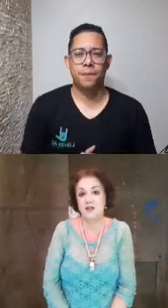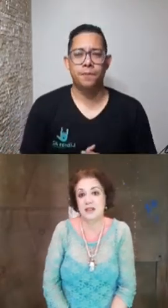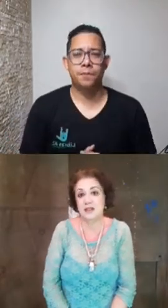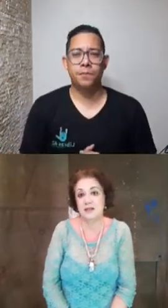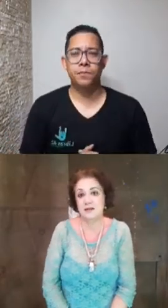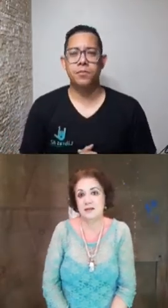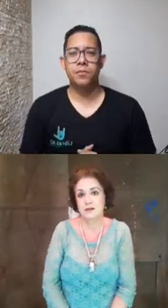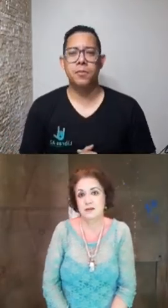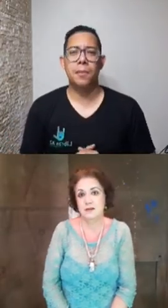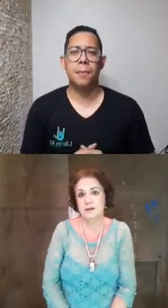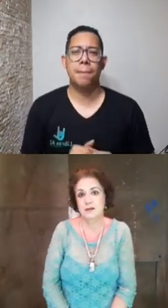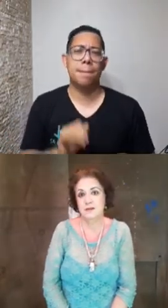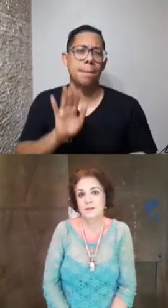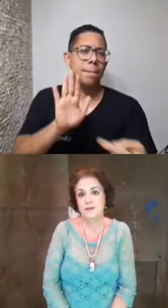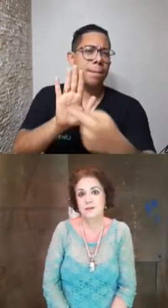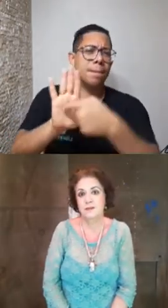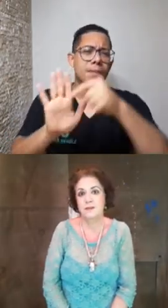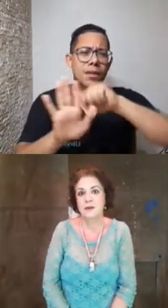poderia fazer?